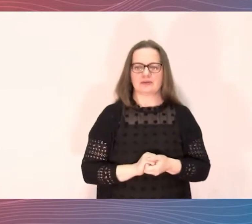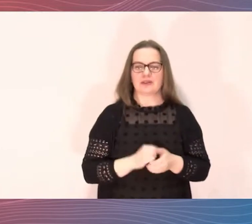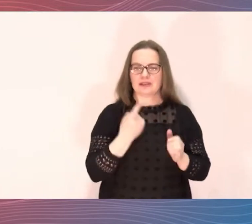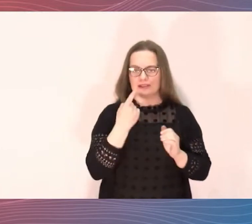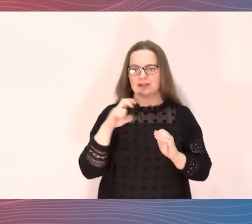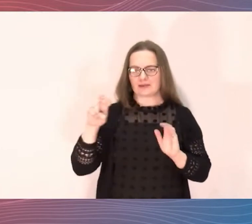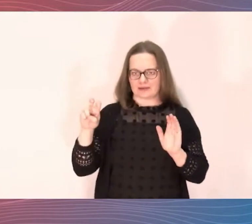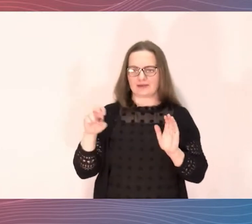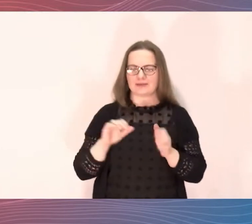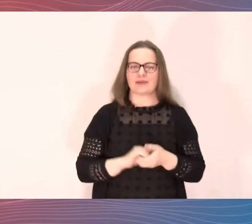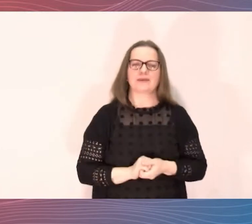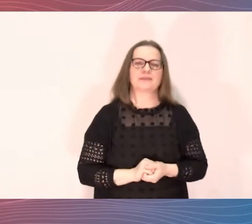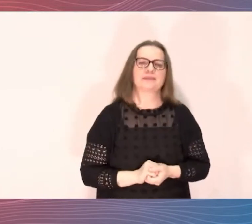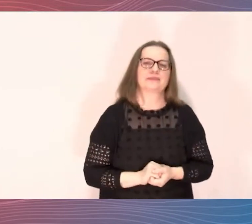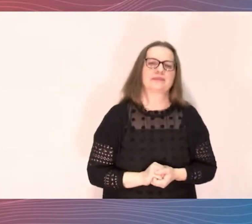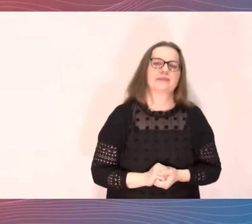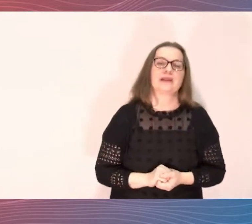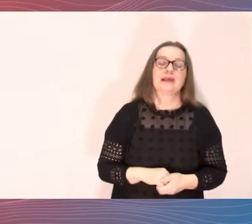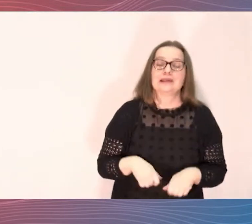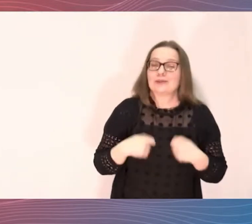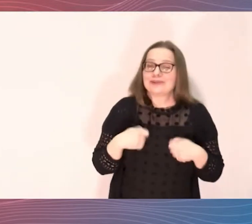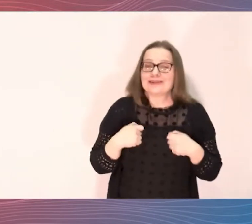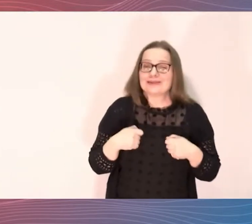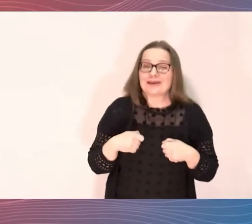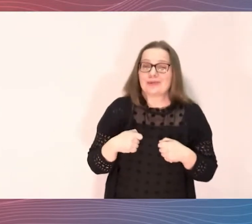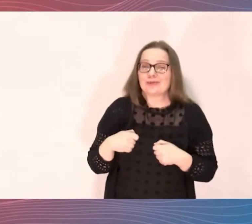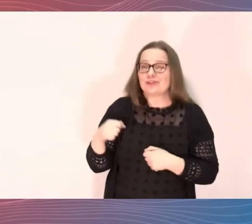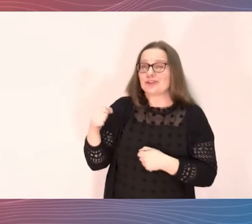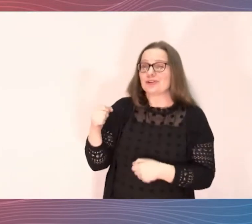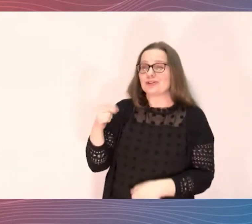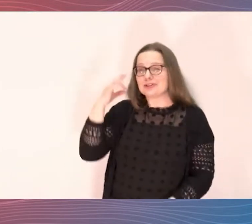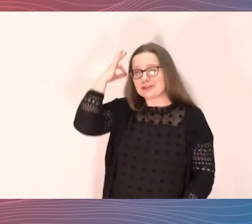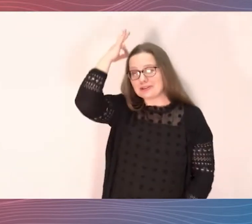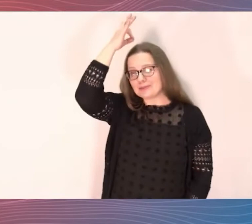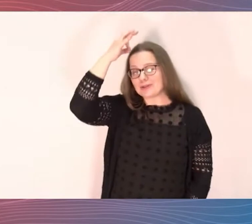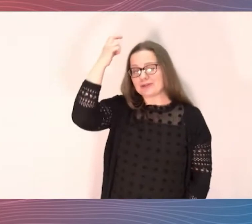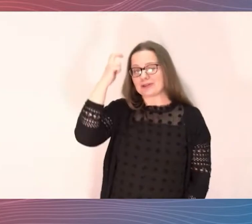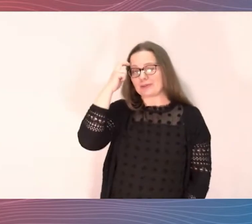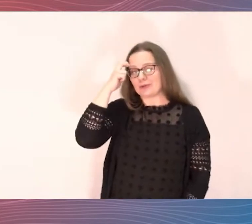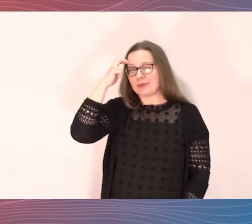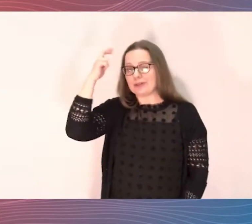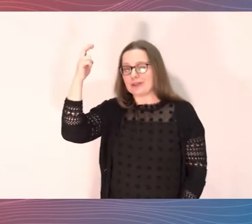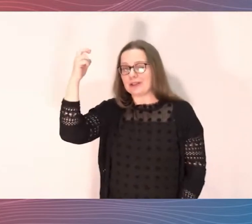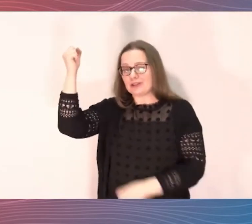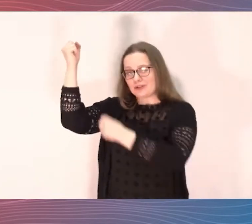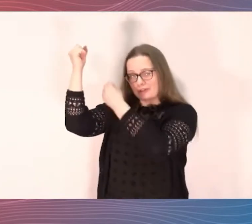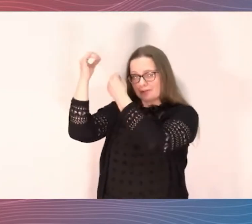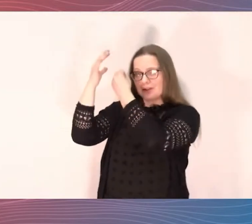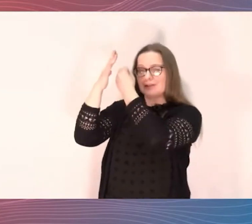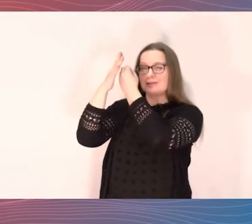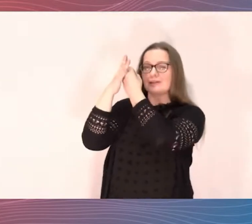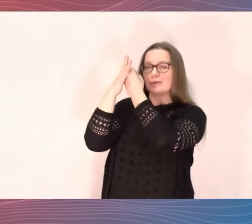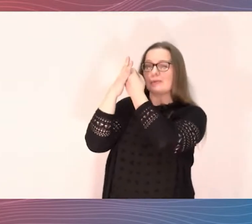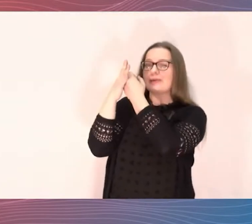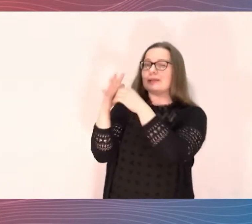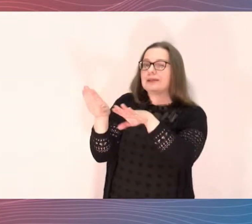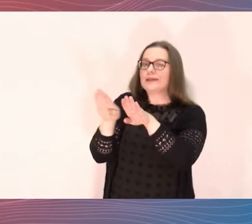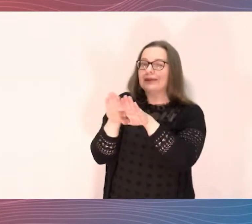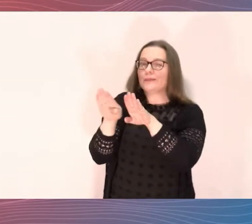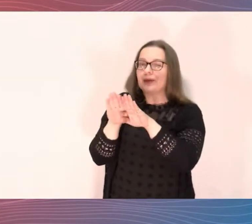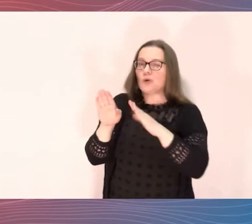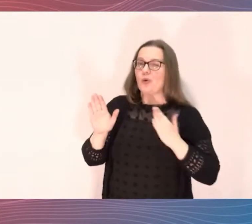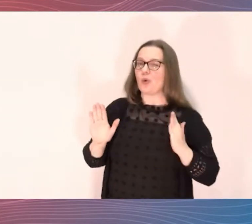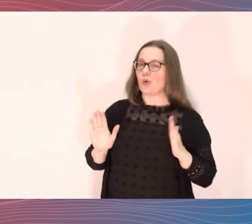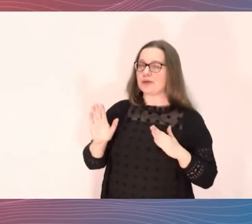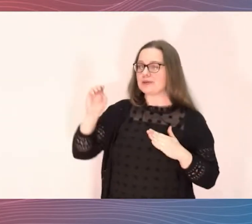sabedoria e de revelação, e Deus vai iluminar os olhos do nosso coração, tá? E qual